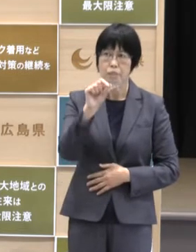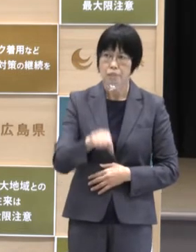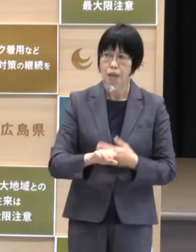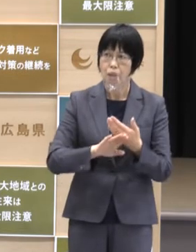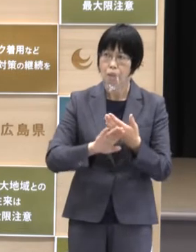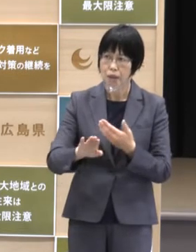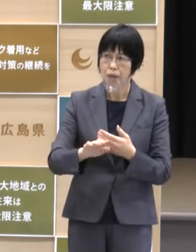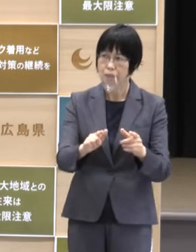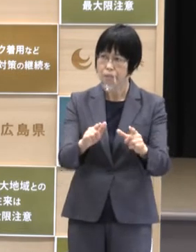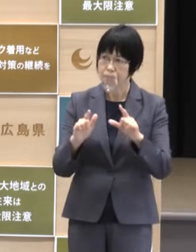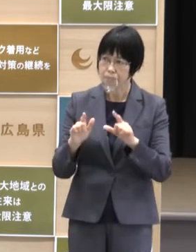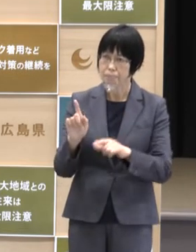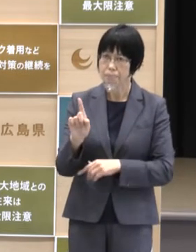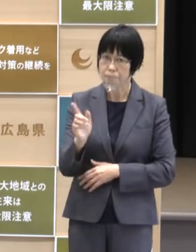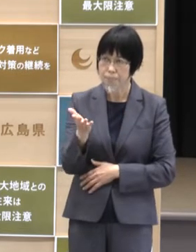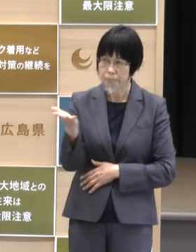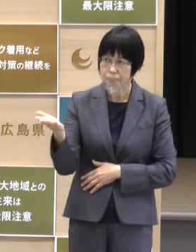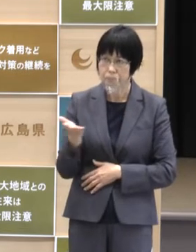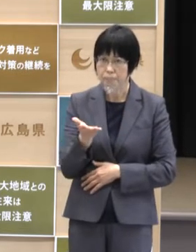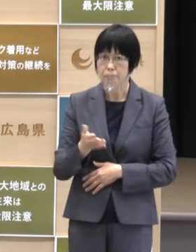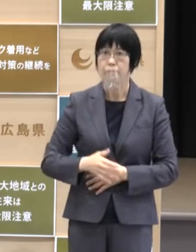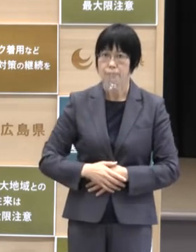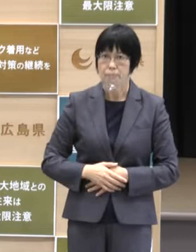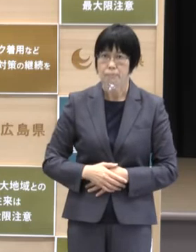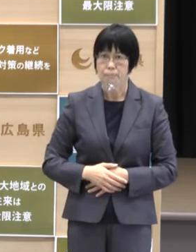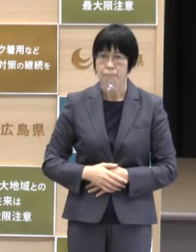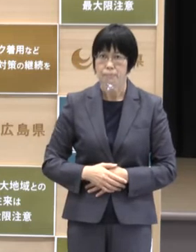他いかがでしょうか。